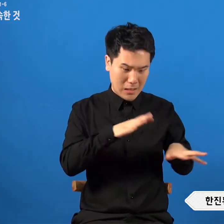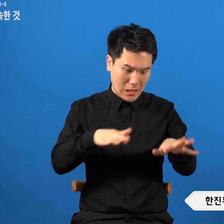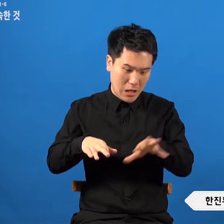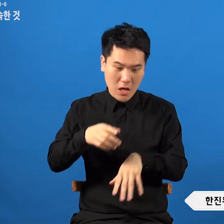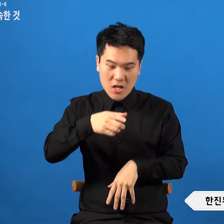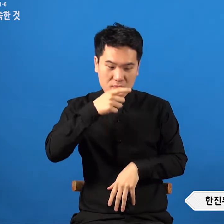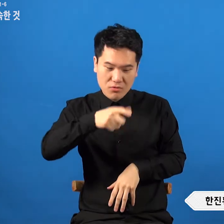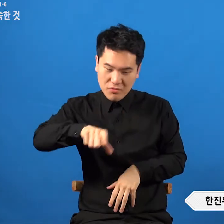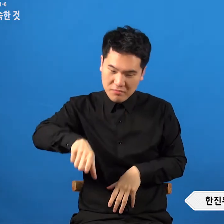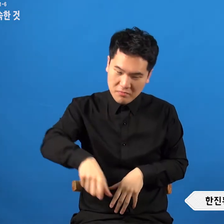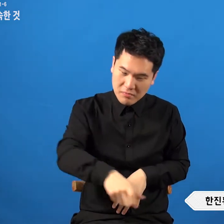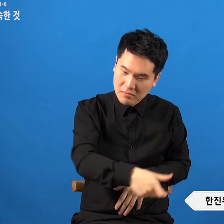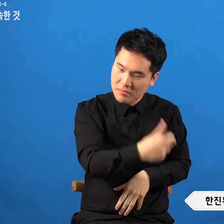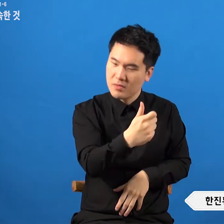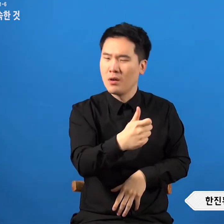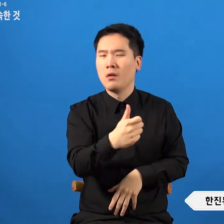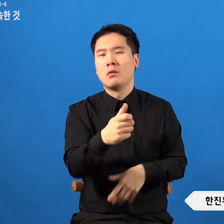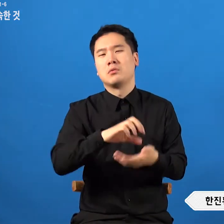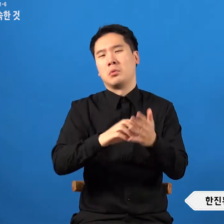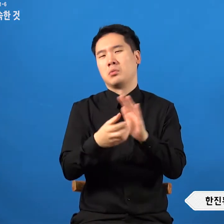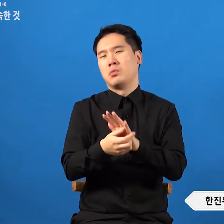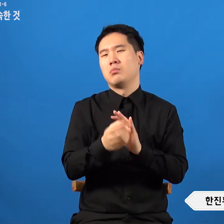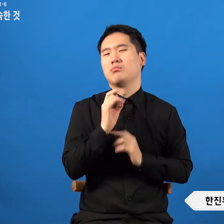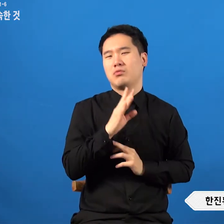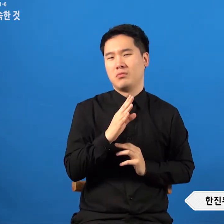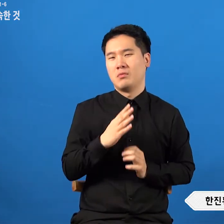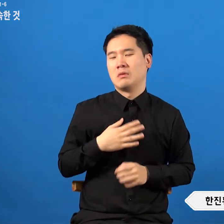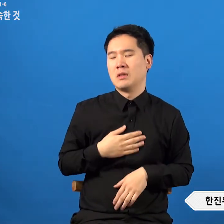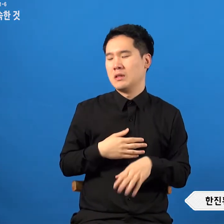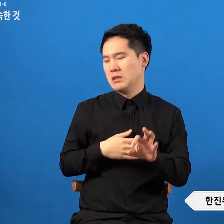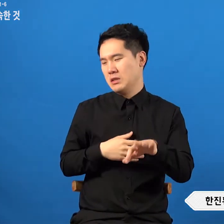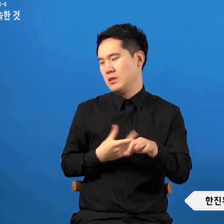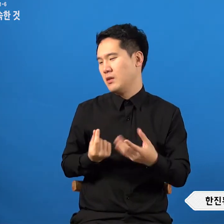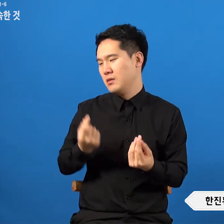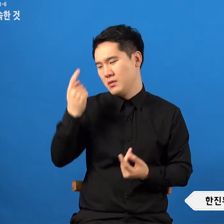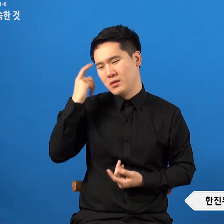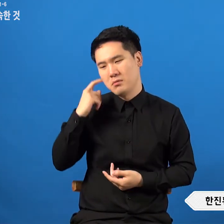되는 것 같아서 이걸 도대체 이 많은 아이들을 어떻게 해야 되나?